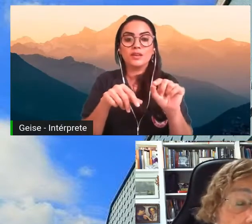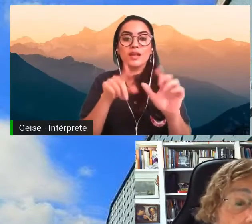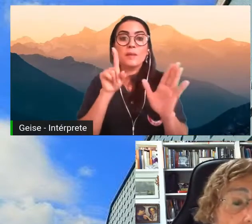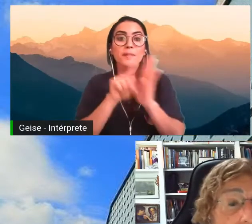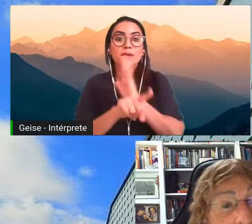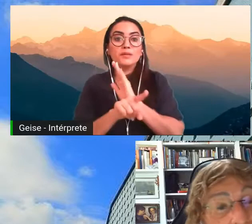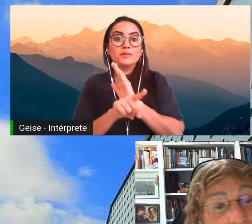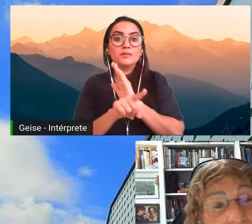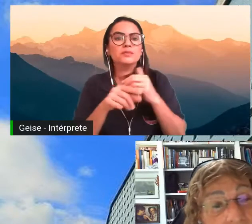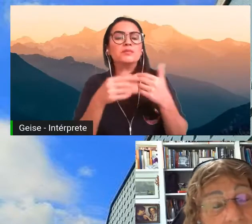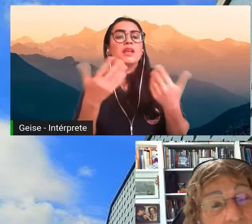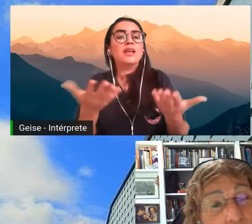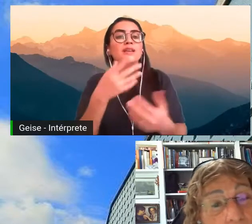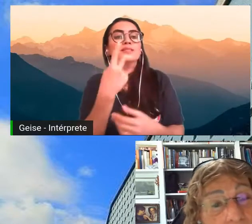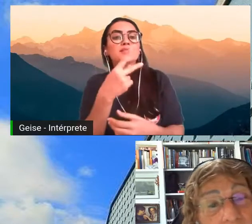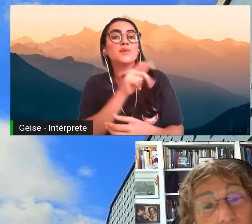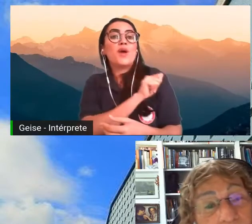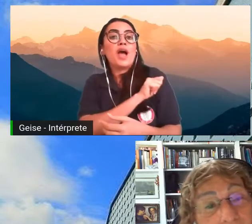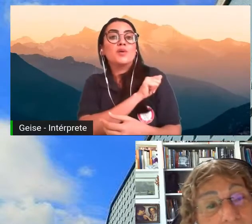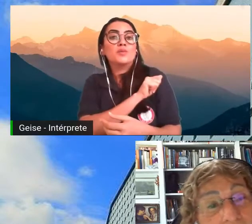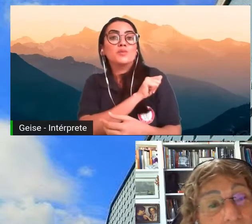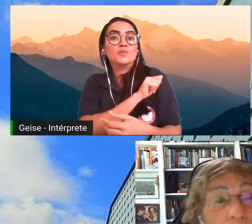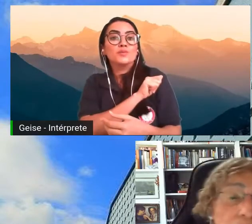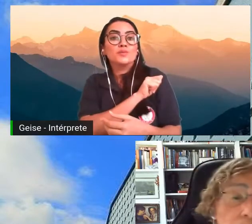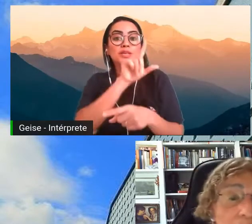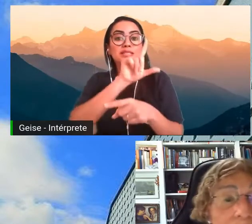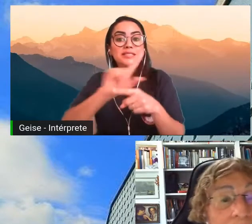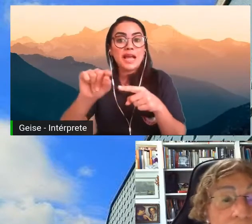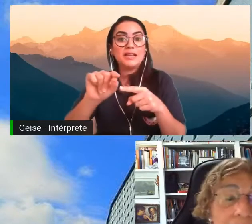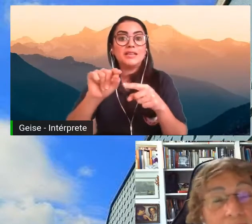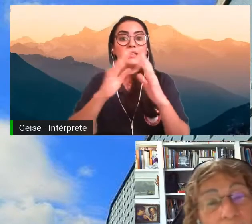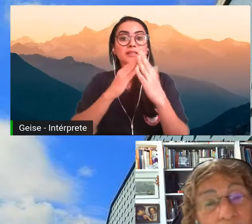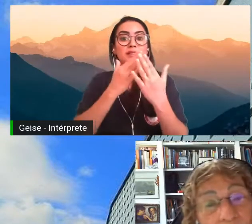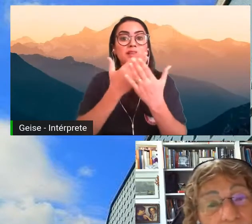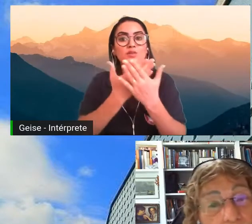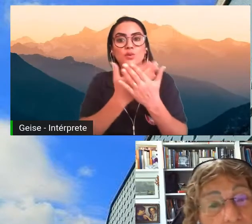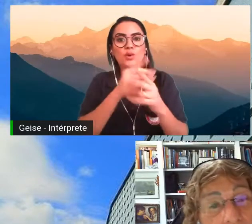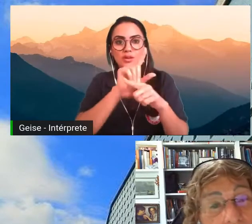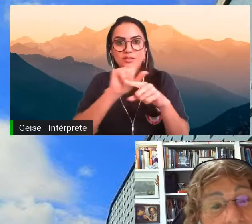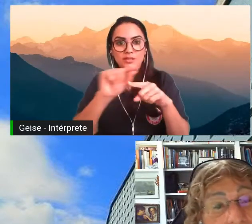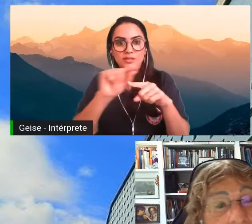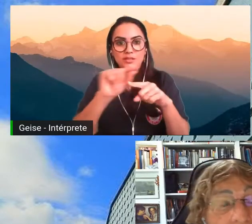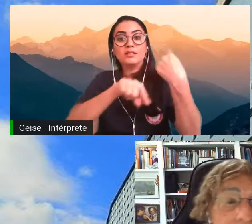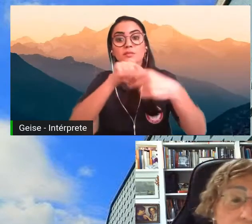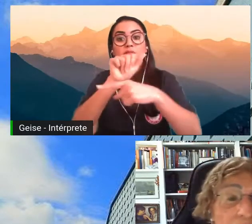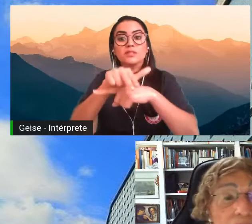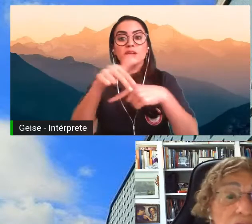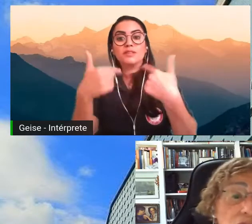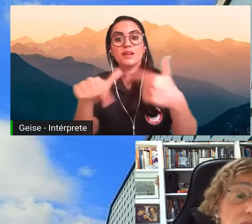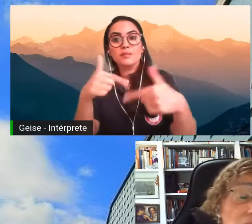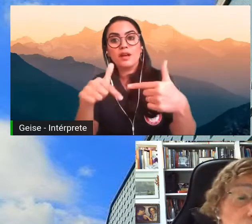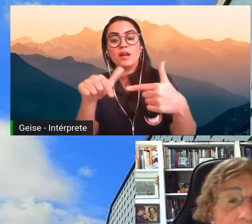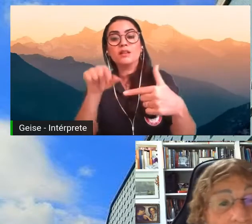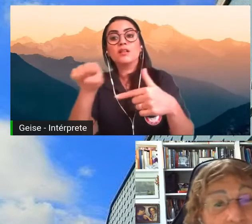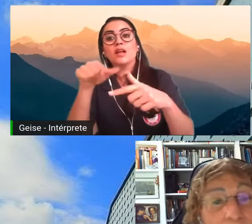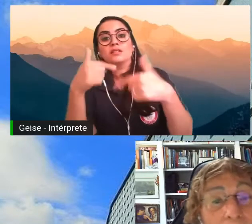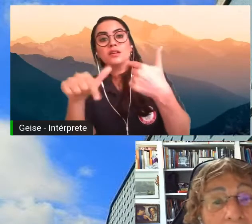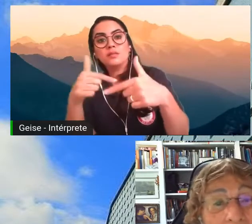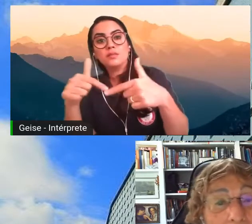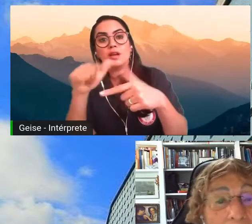aluninhos que saíam da escola e iam para o trabalho, ou iam para o trabalho antes e depois vinham à escola. Seus